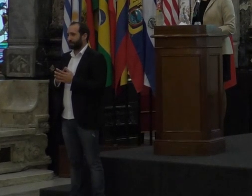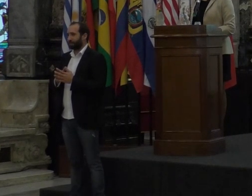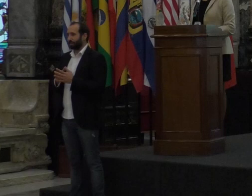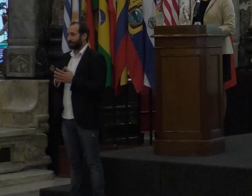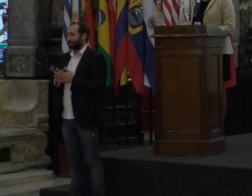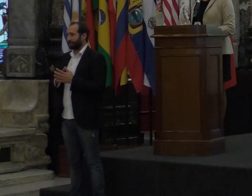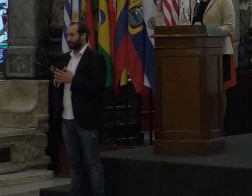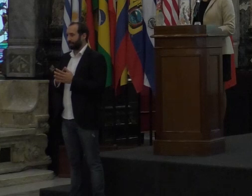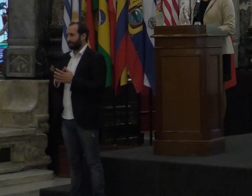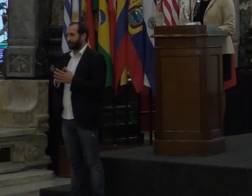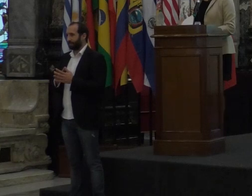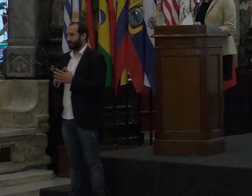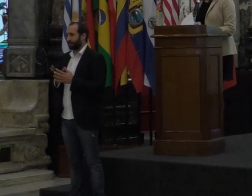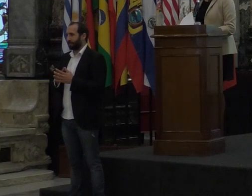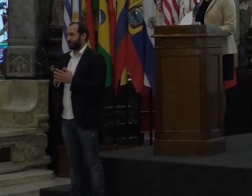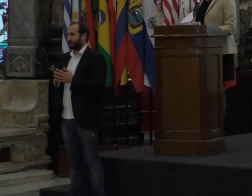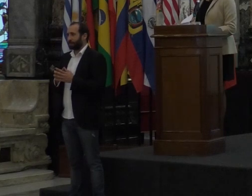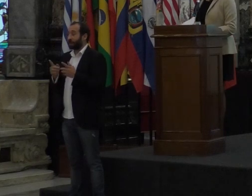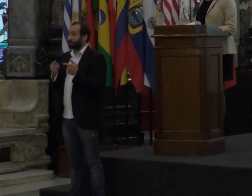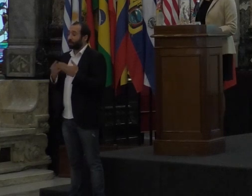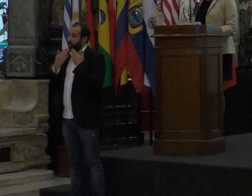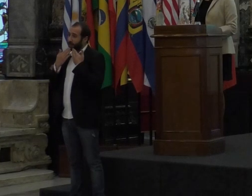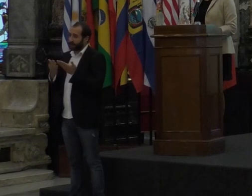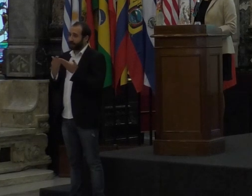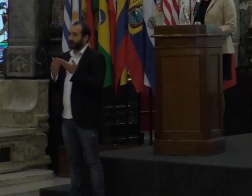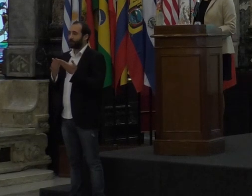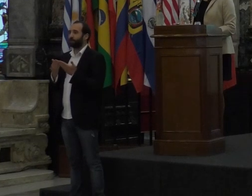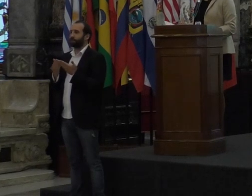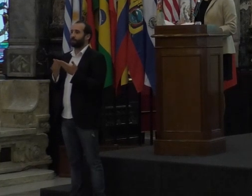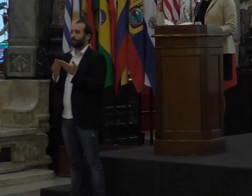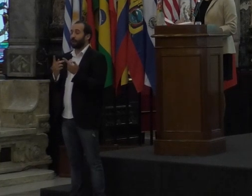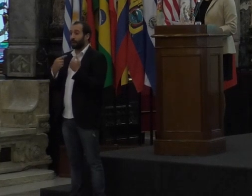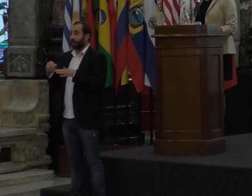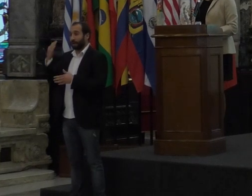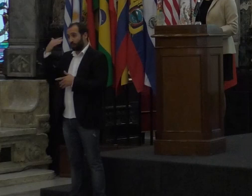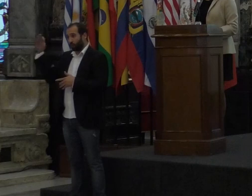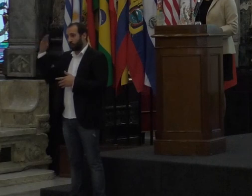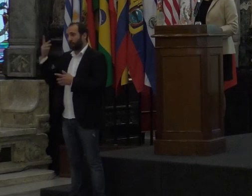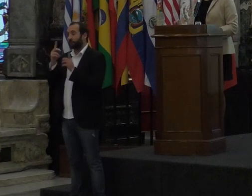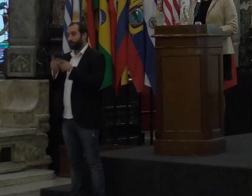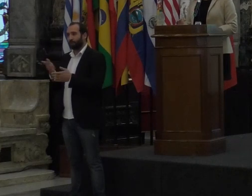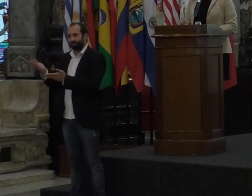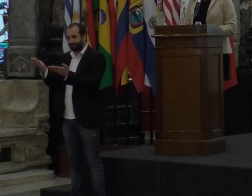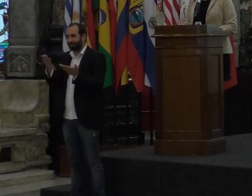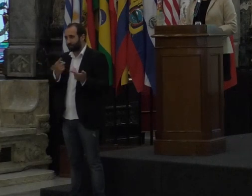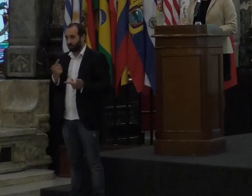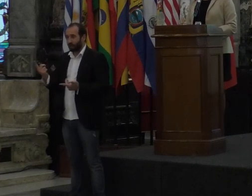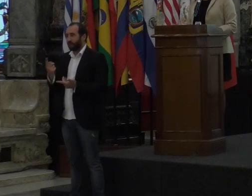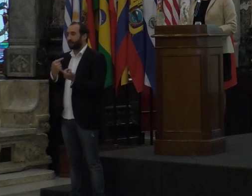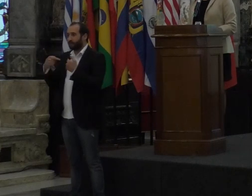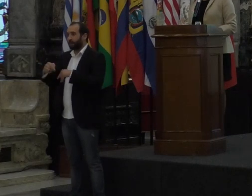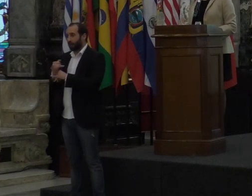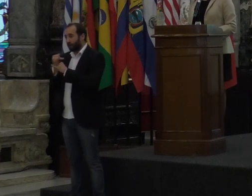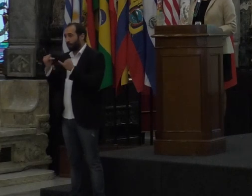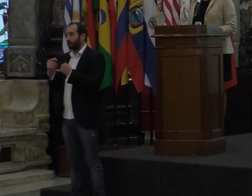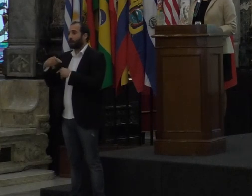Unidad Académica. Agradeciendo ante todo la presencia no solamente de las autoridades, sino de todos ustedes que durante hoy y